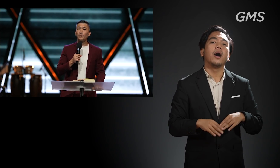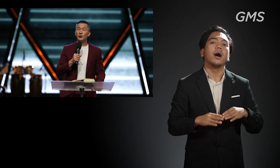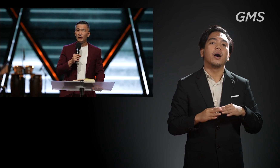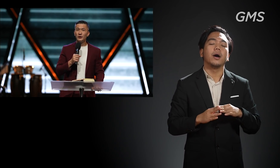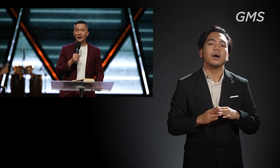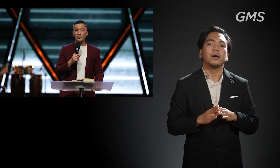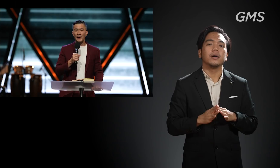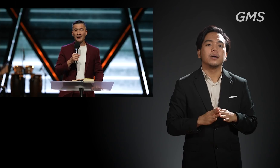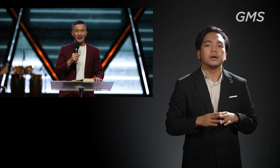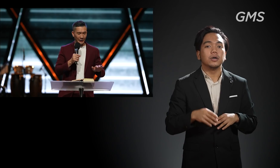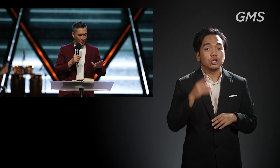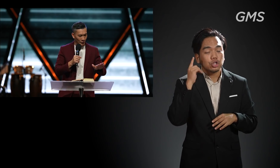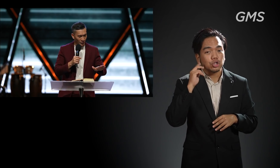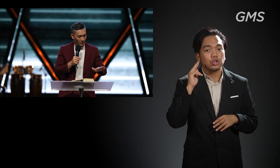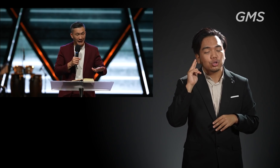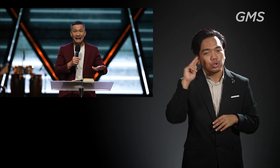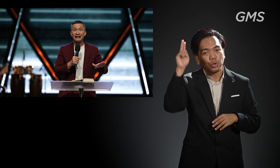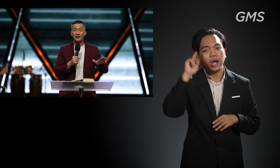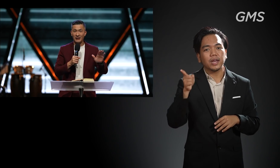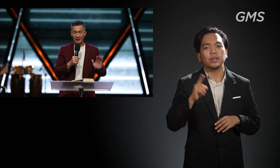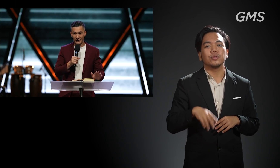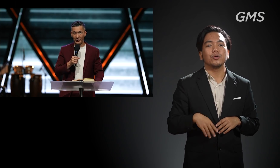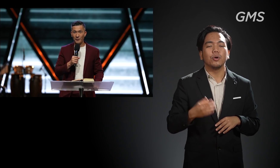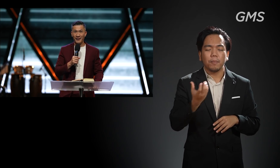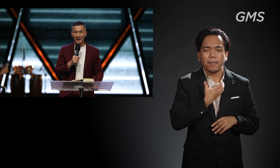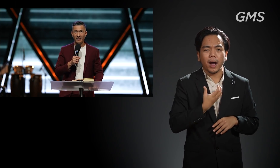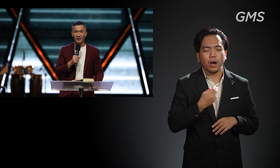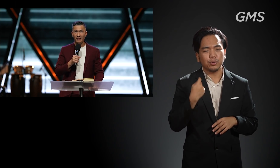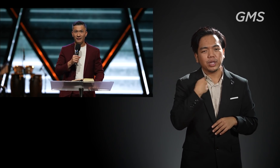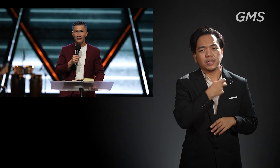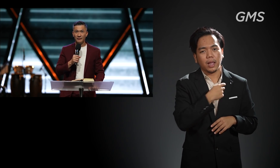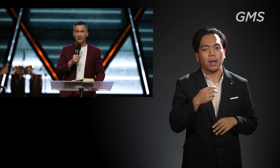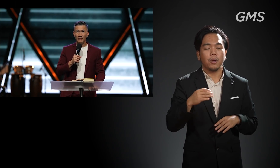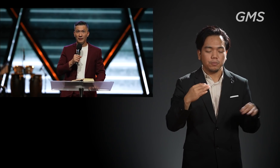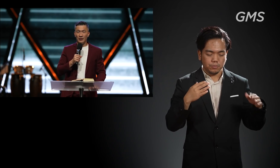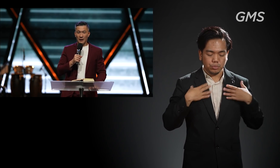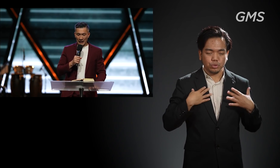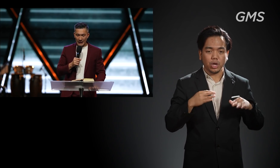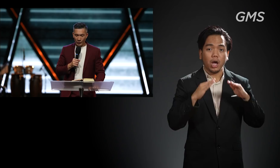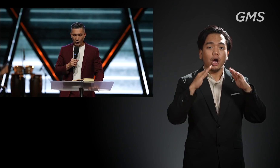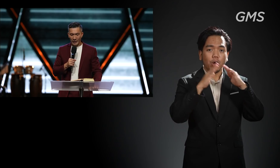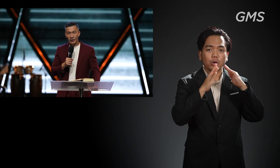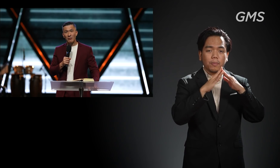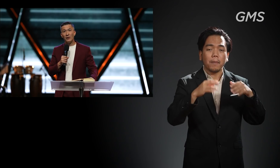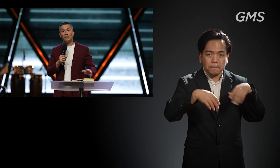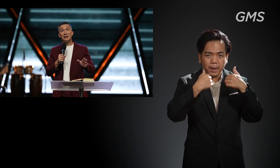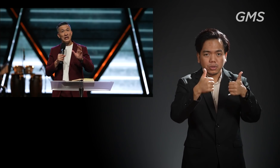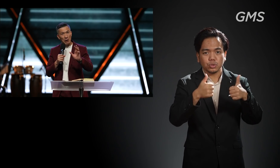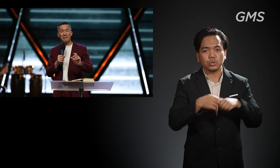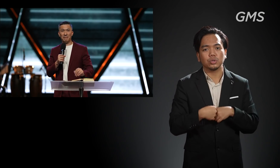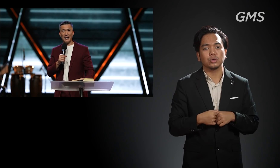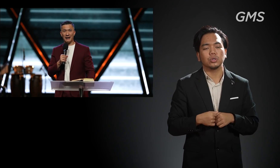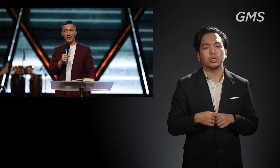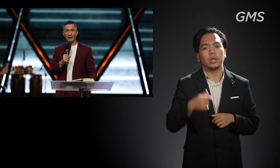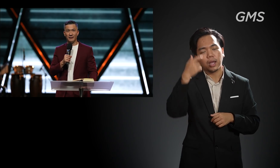Tuhan tuh peduli juga supaya kita itu meningkat standar kehidupannya. Karena itu Tuhan juga mau